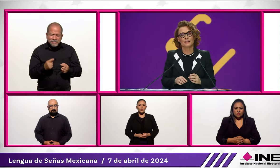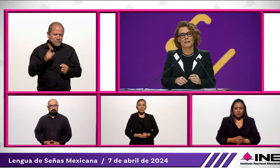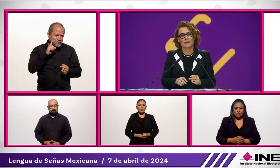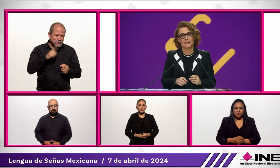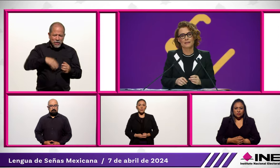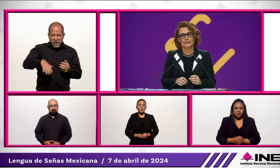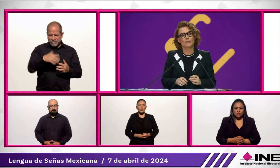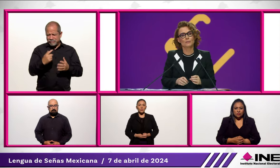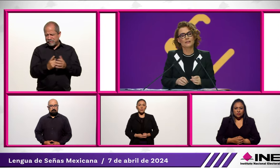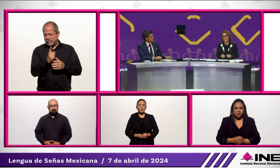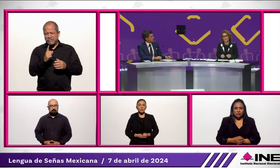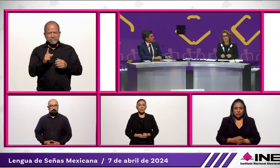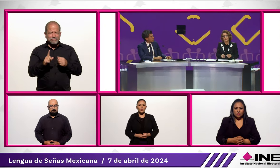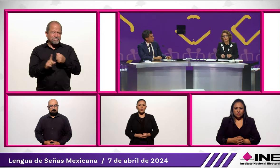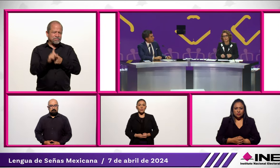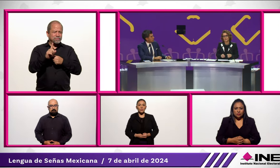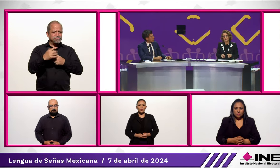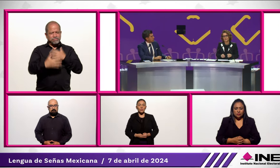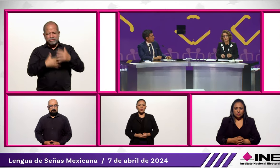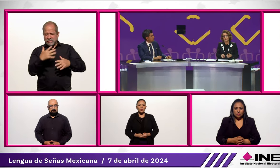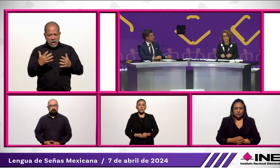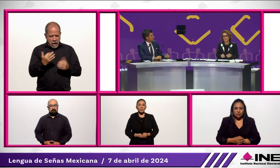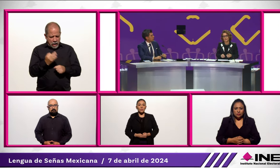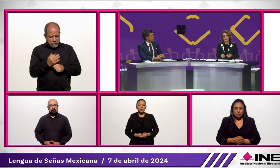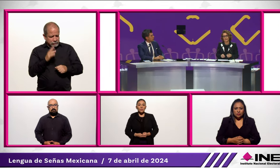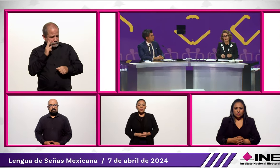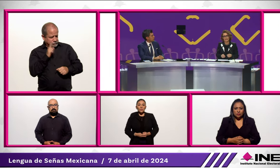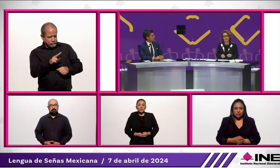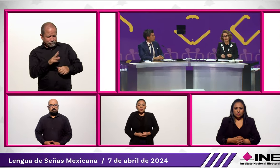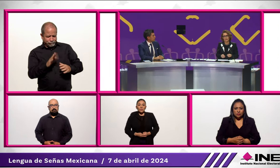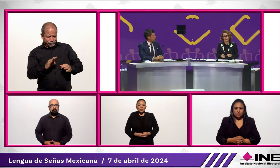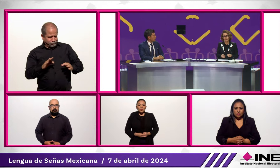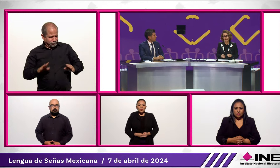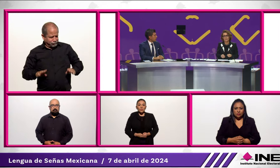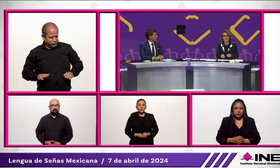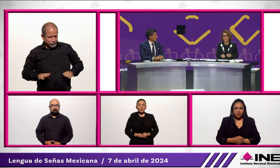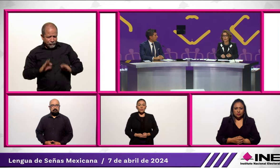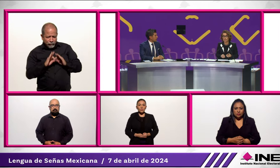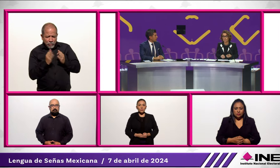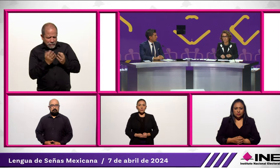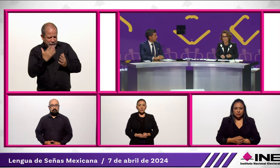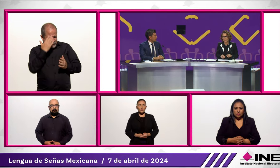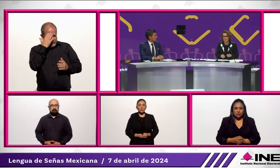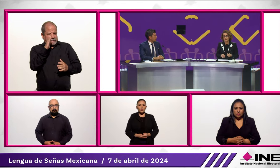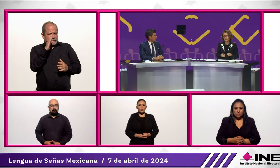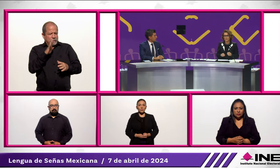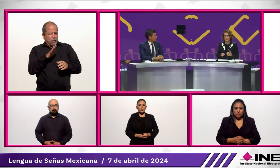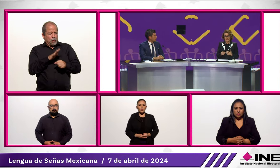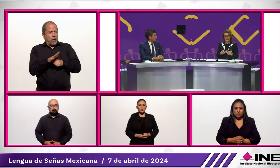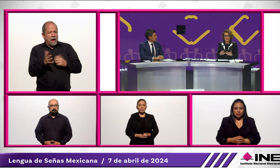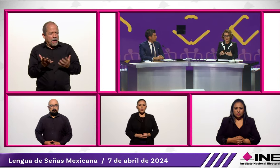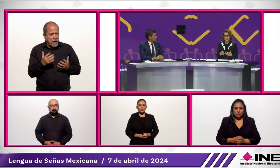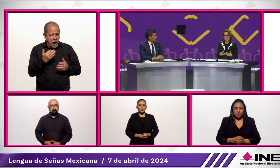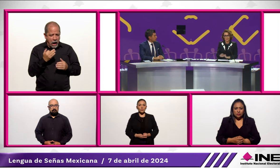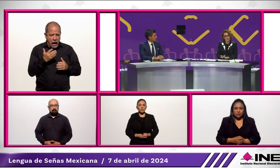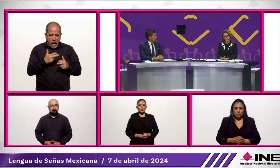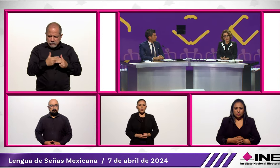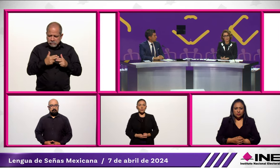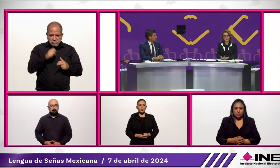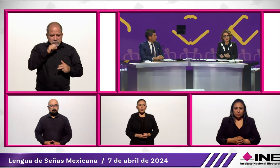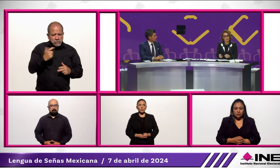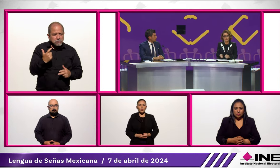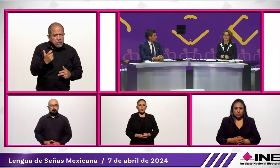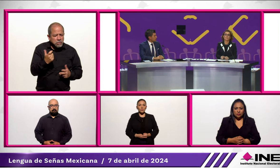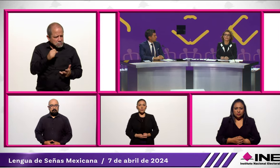tipo, se ha convertido también en una violencia en donde se ejerce con arma de fuego. Entonces, extrañamente,